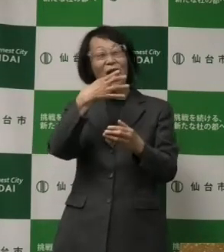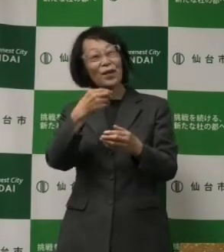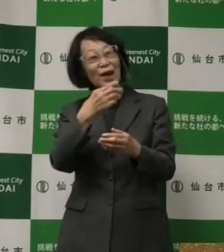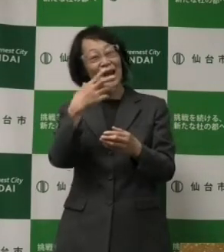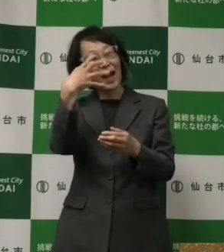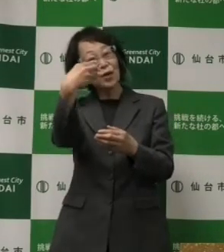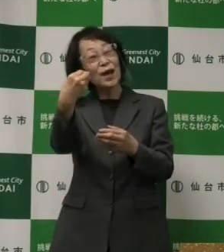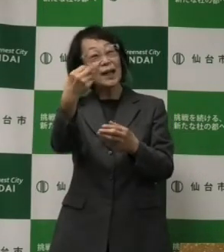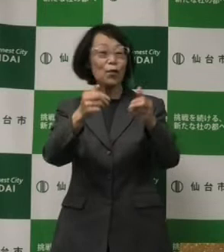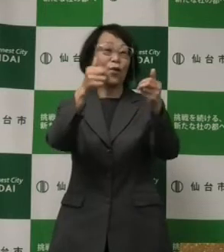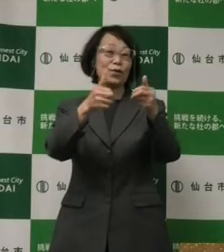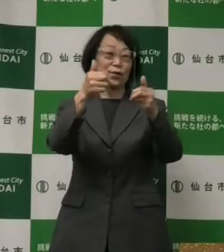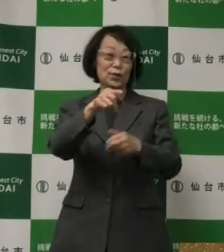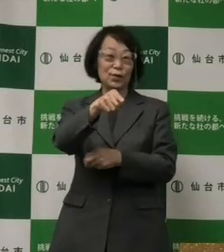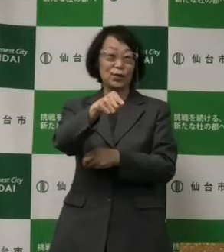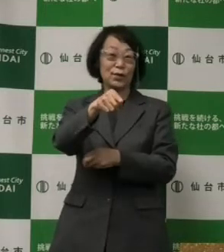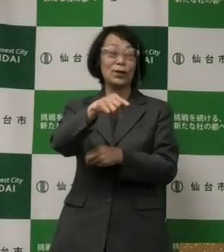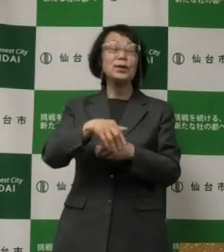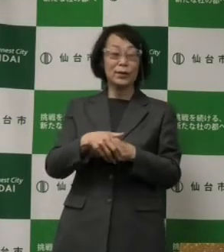会コンクールですので、